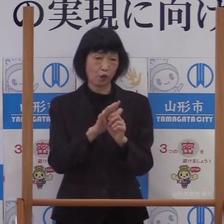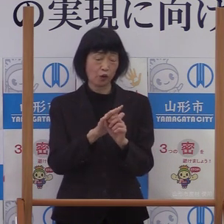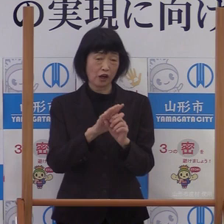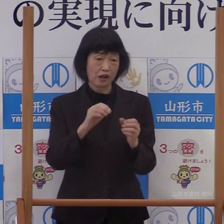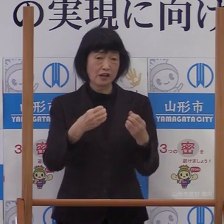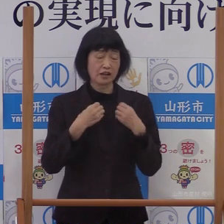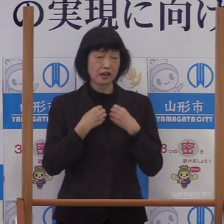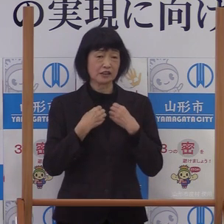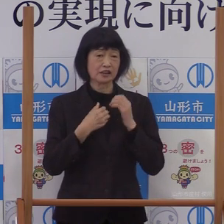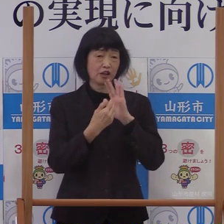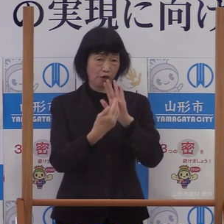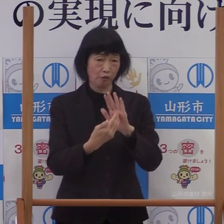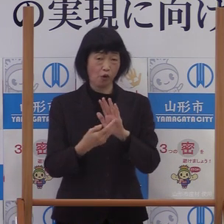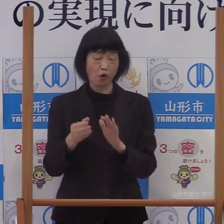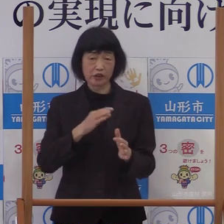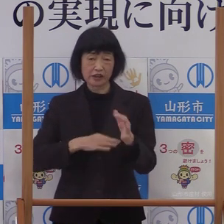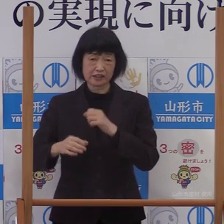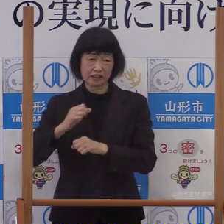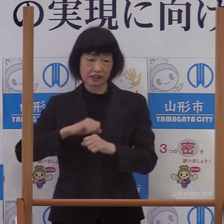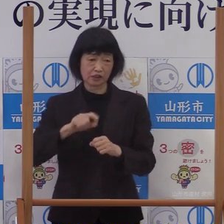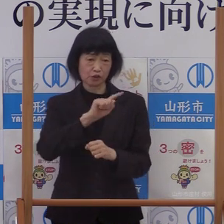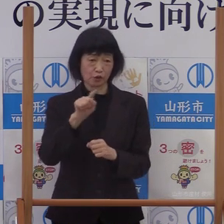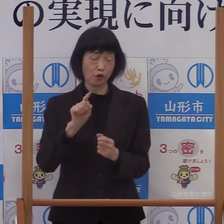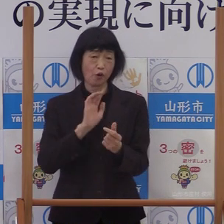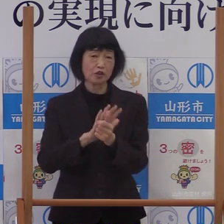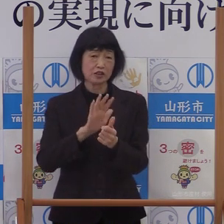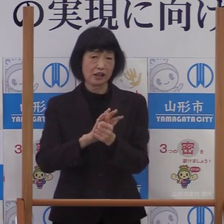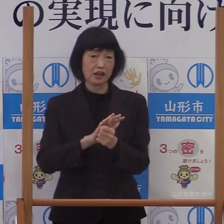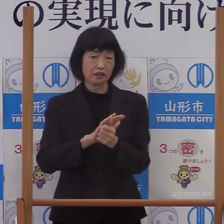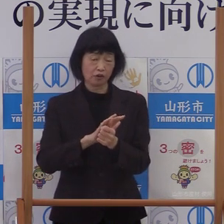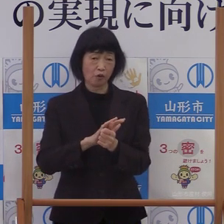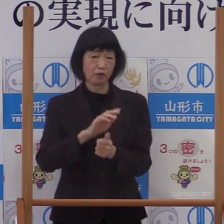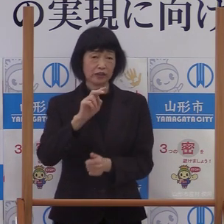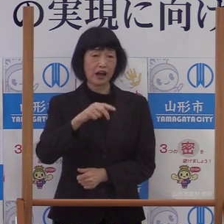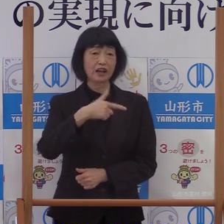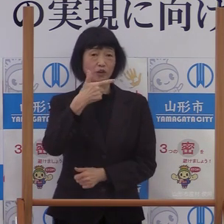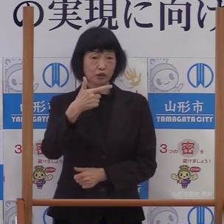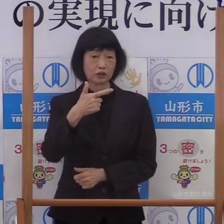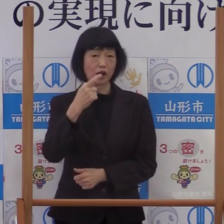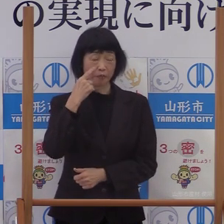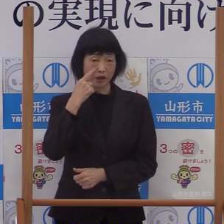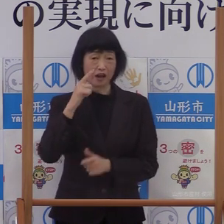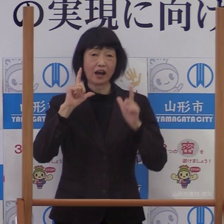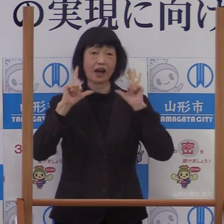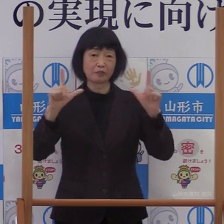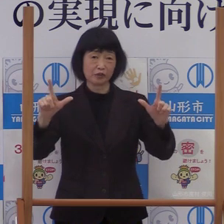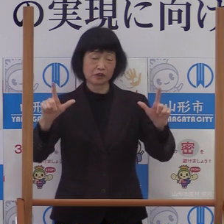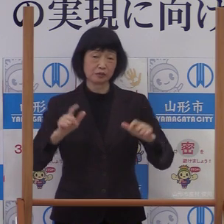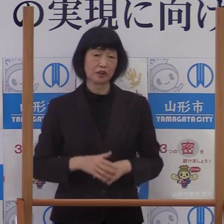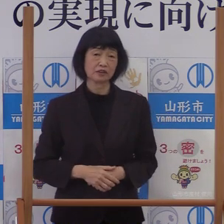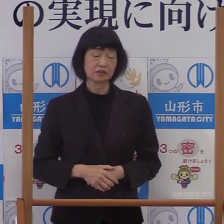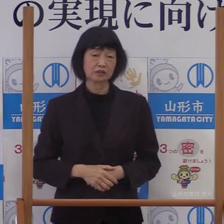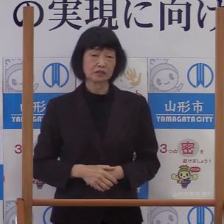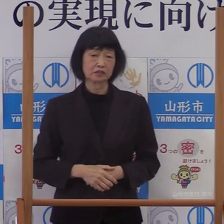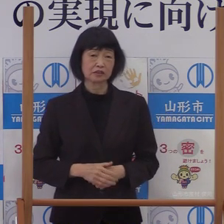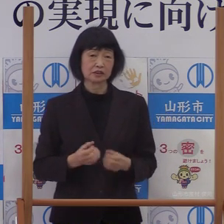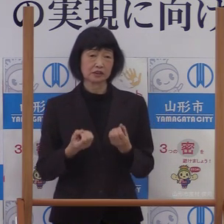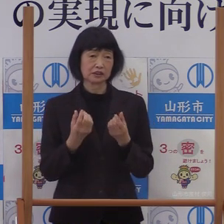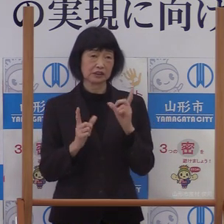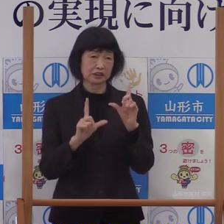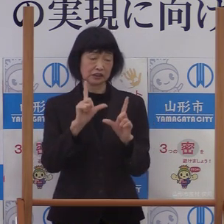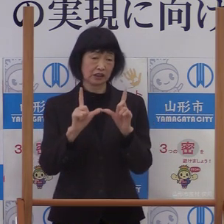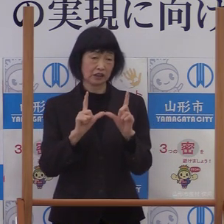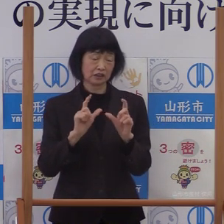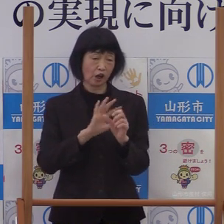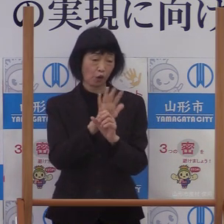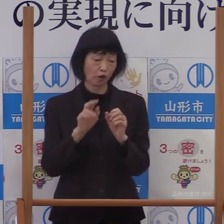予防経済活動両立支援の第6弾について発表いたします。新型コロナウイルスにつ